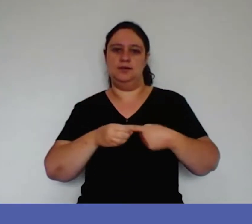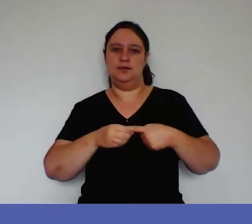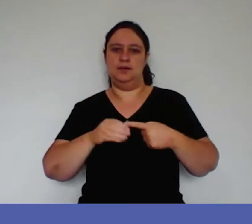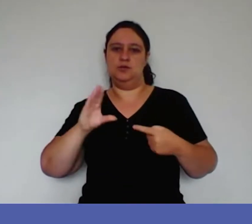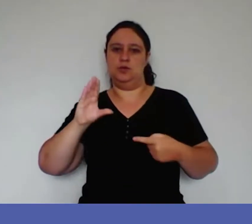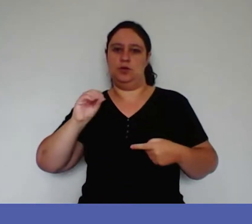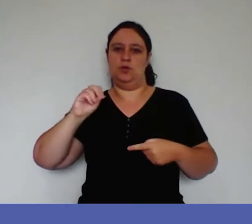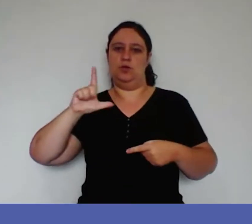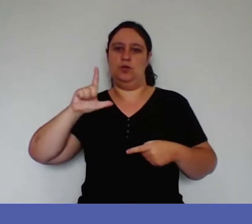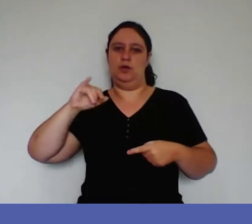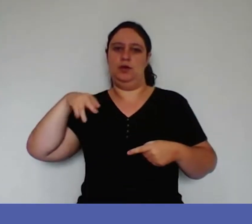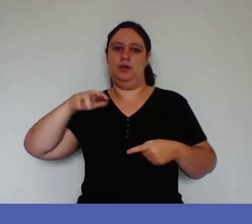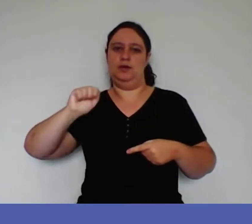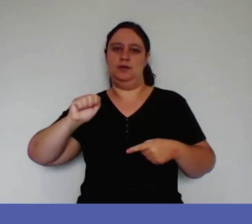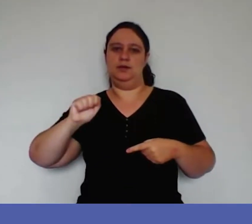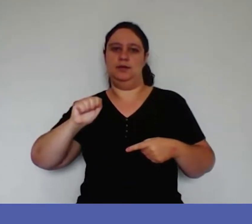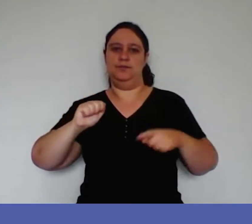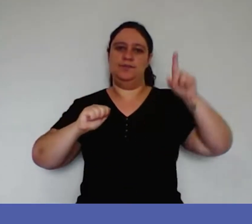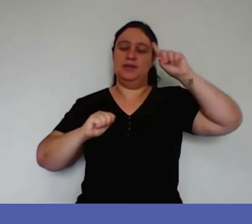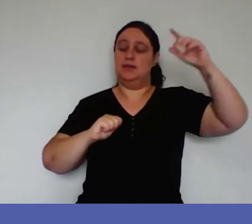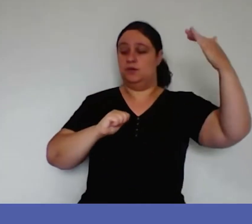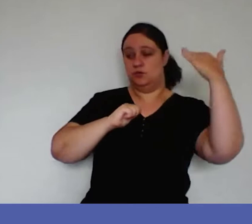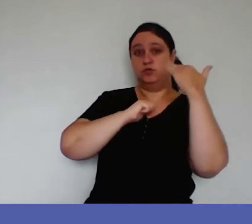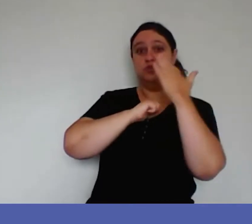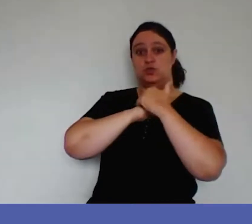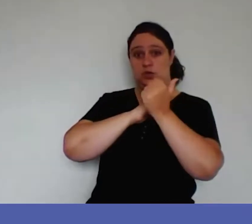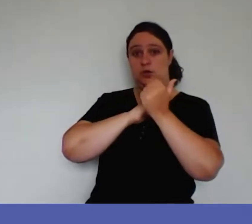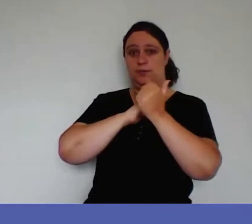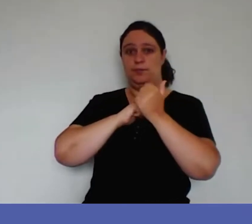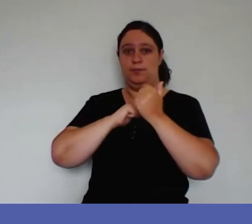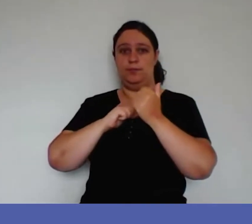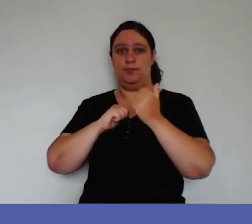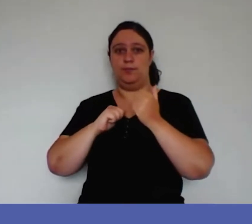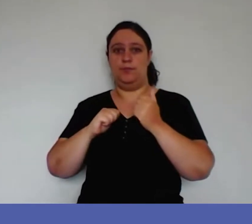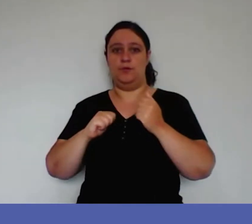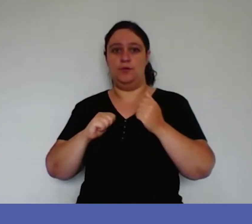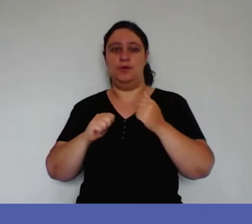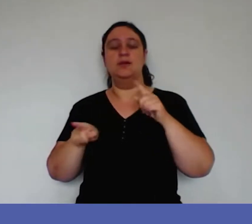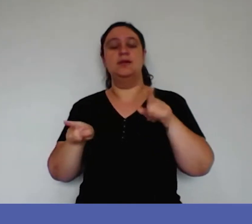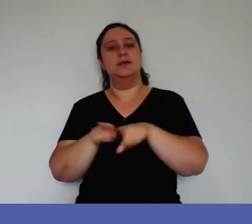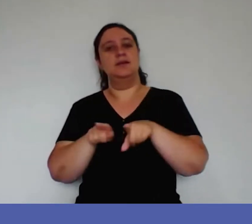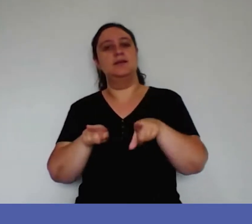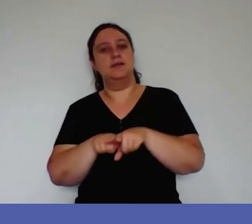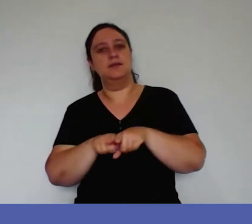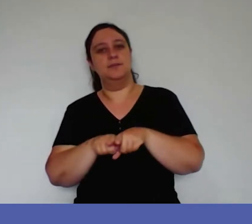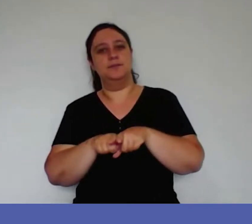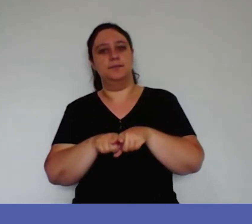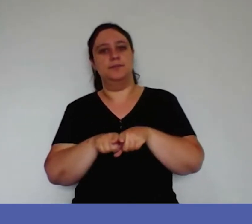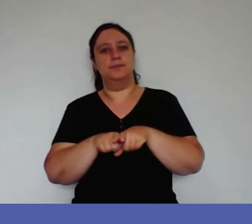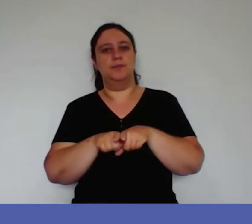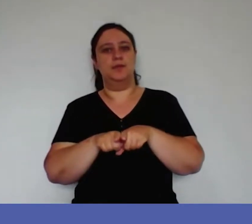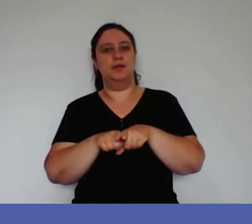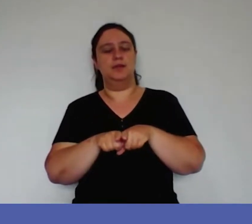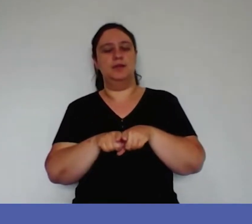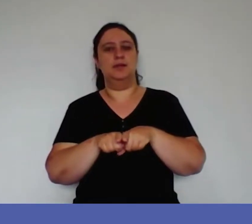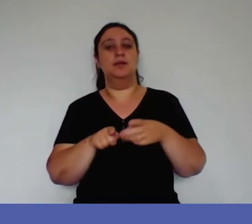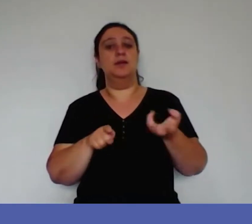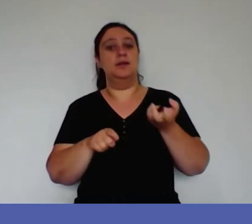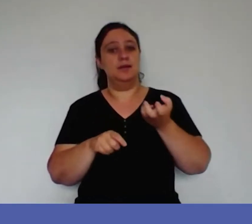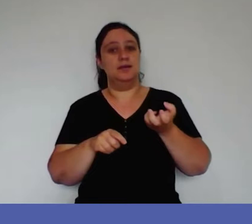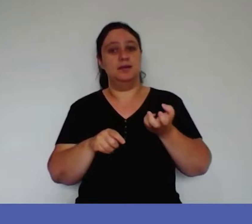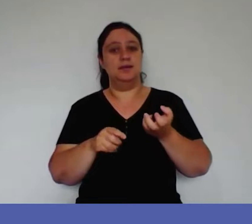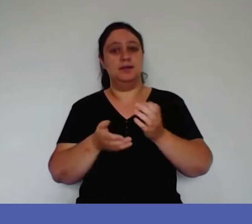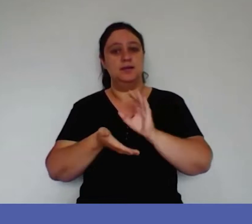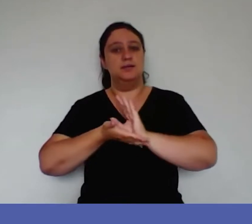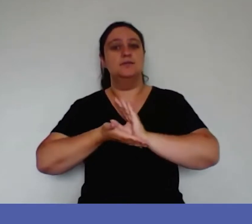chamamento de Deus e resolveu que ele também queria seguir, tornar possível, né, esse encargo que